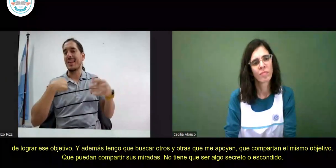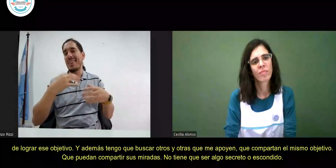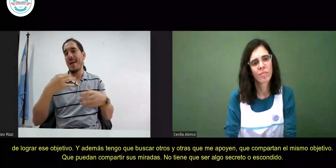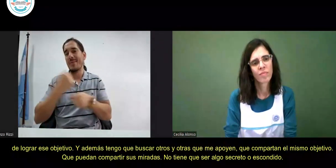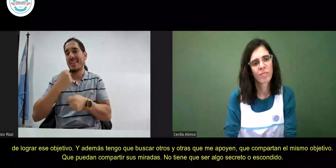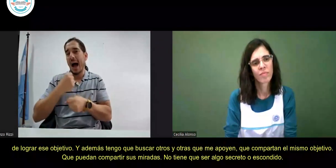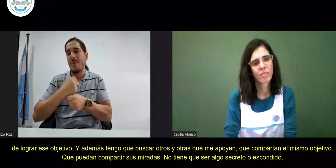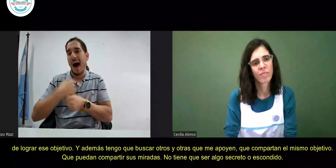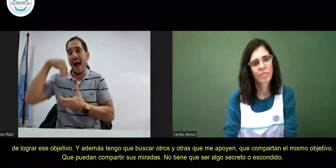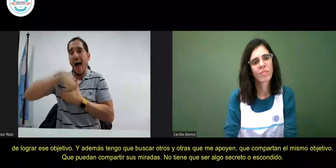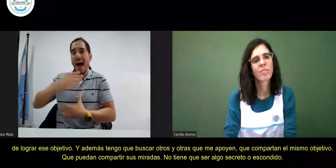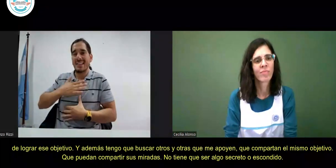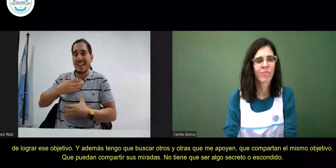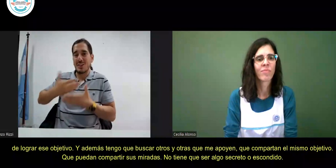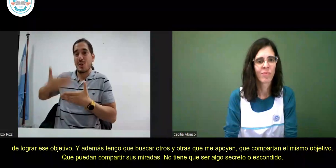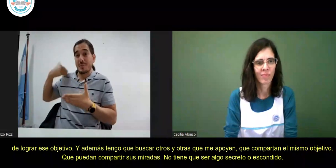objetivo.